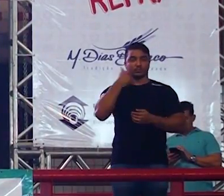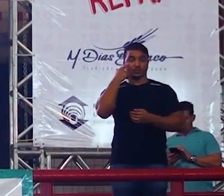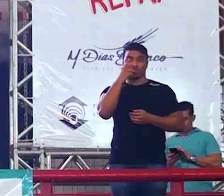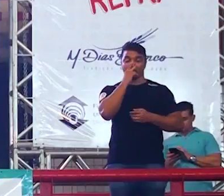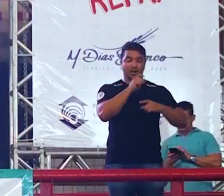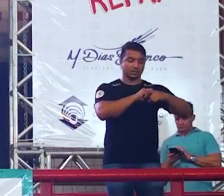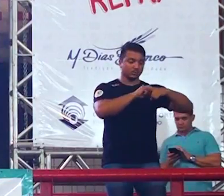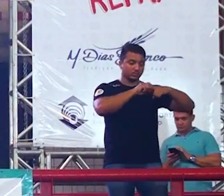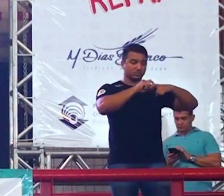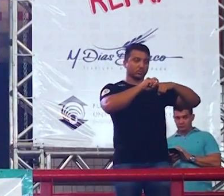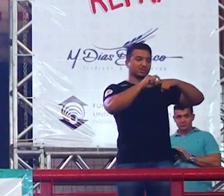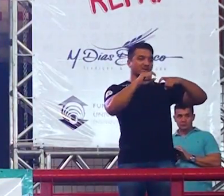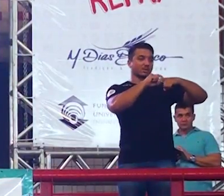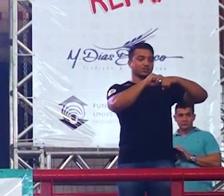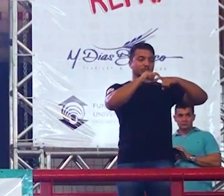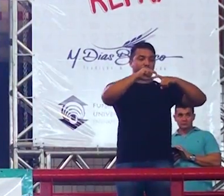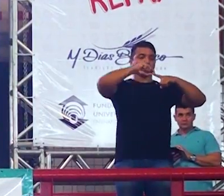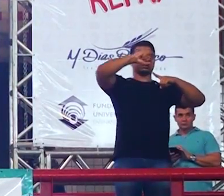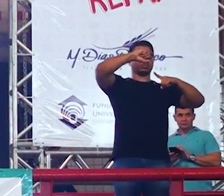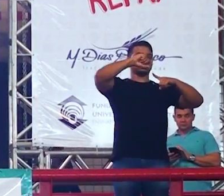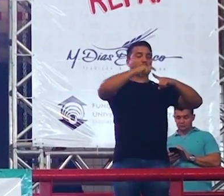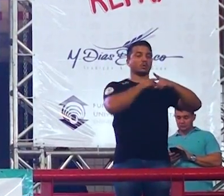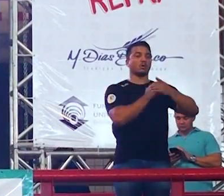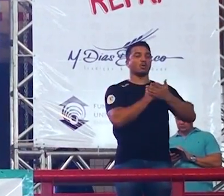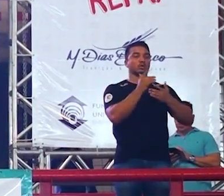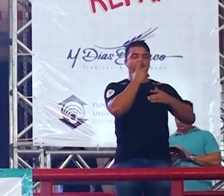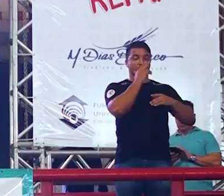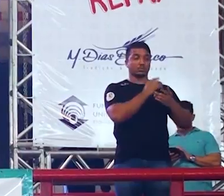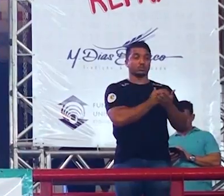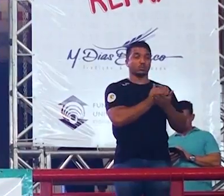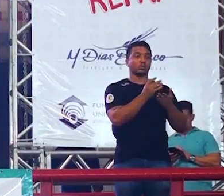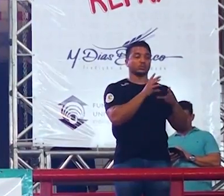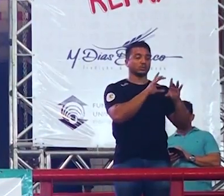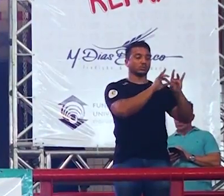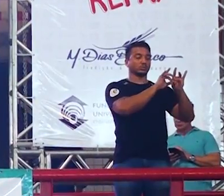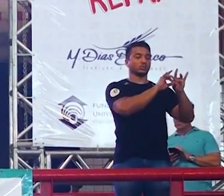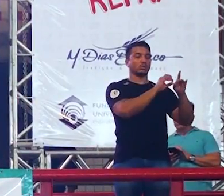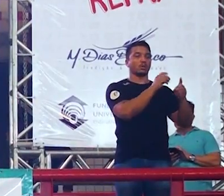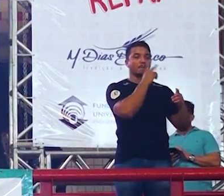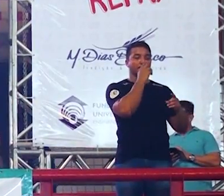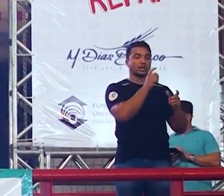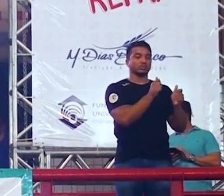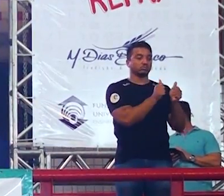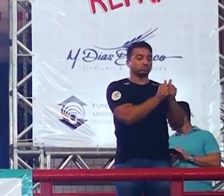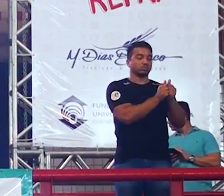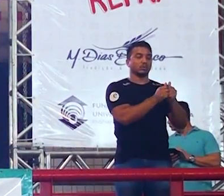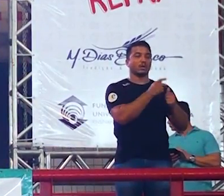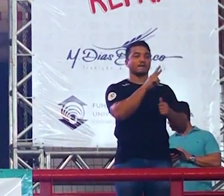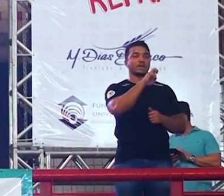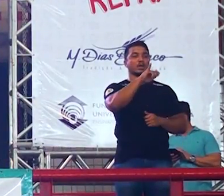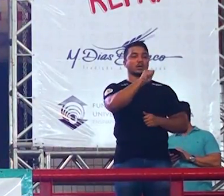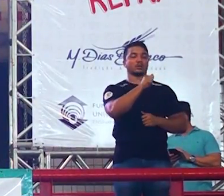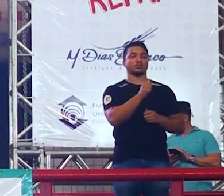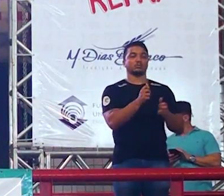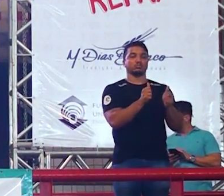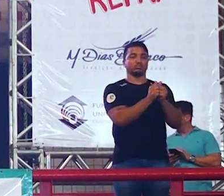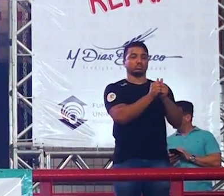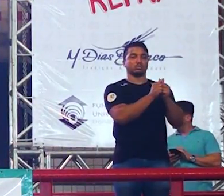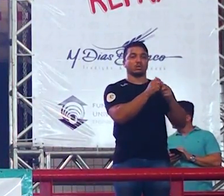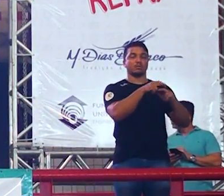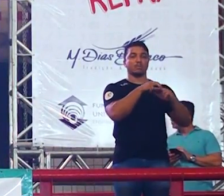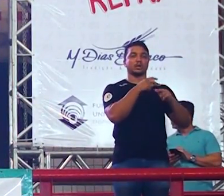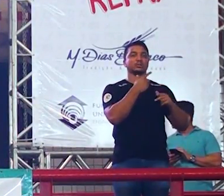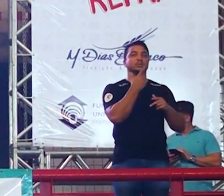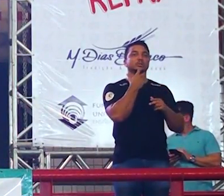pela artéria peniana, e você vai ter o quê? Uma constricção ou um estreitamento das veias penianas, fazendo